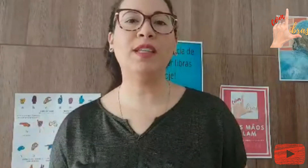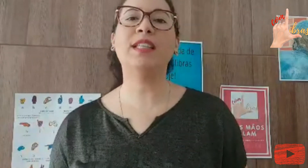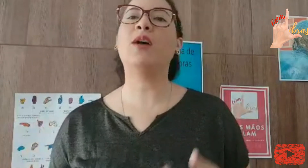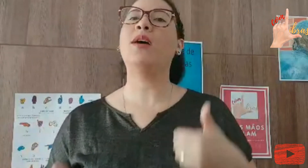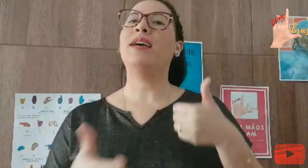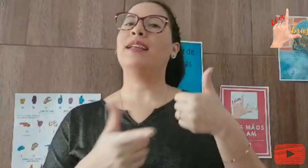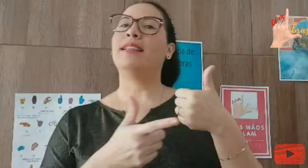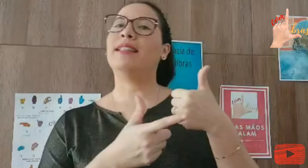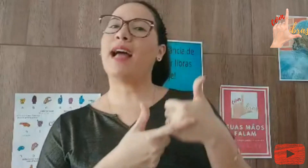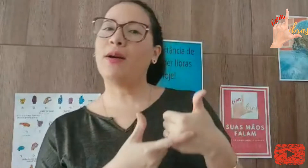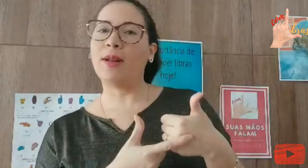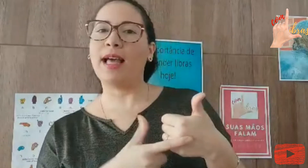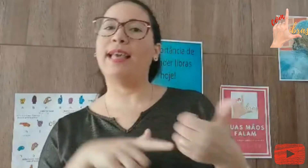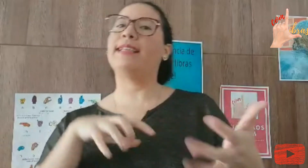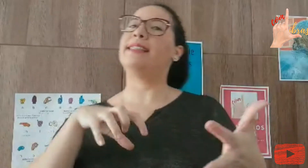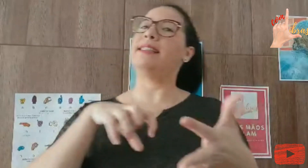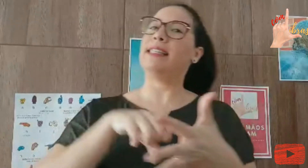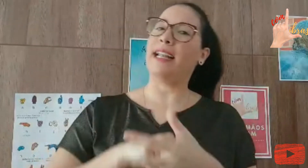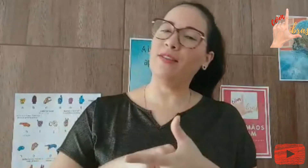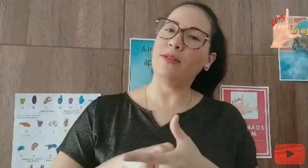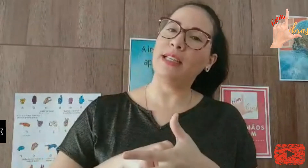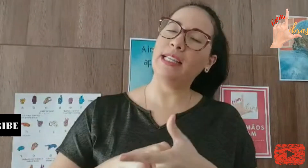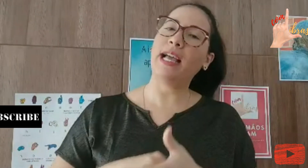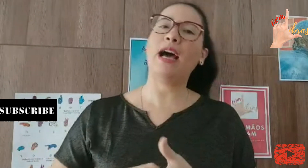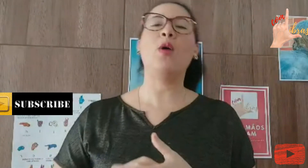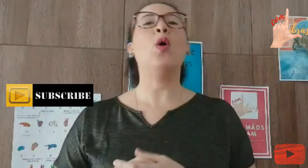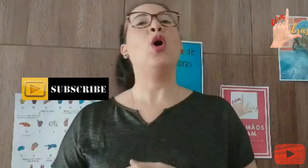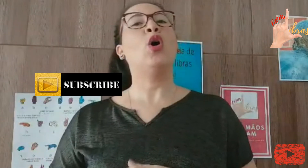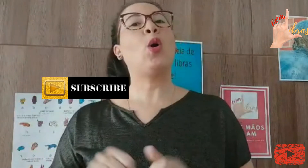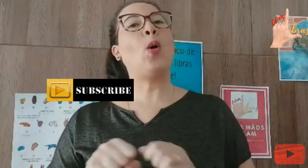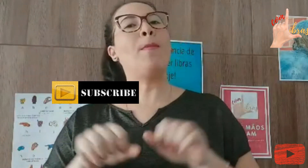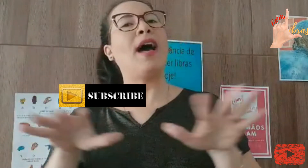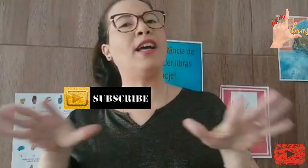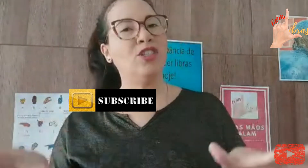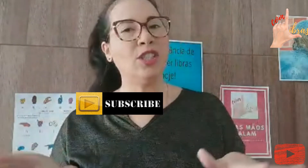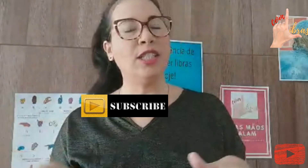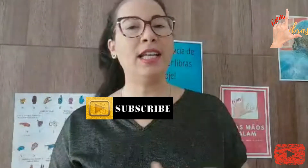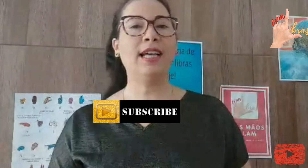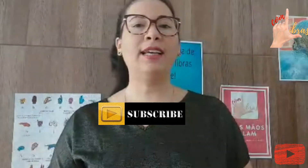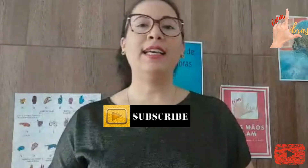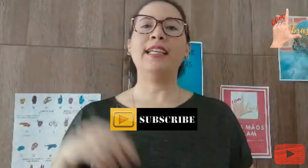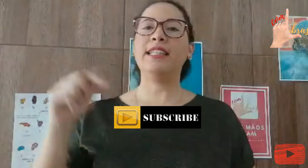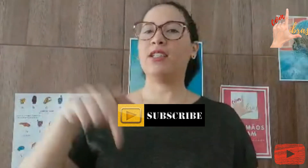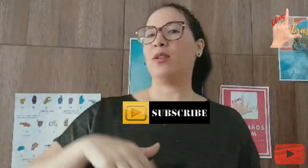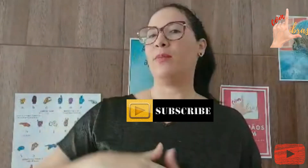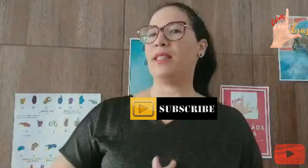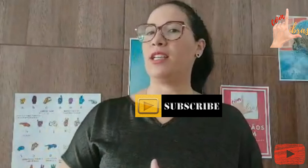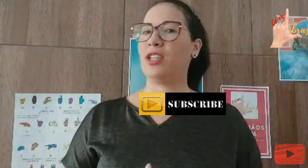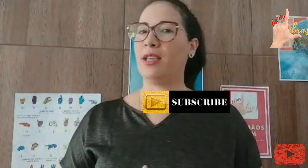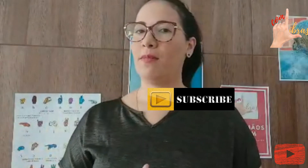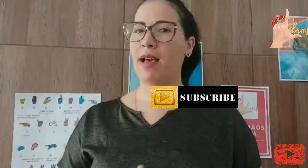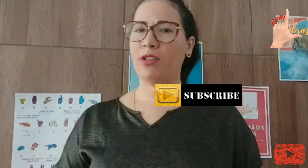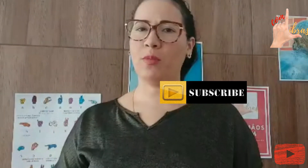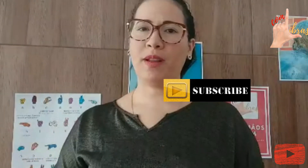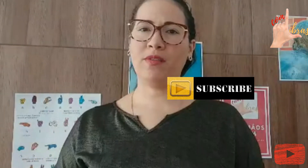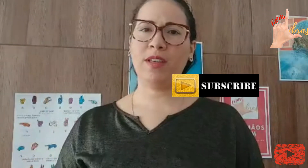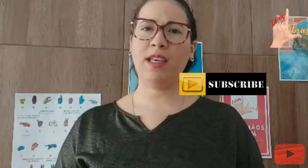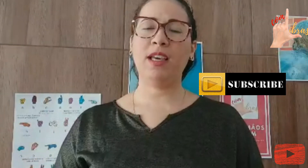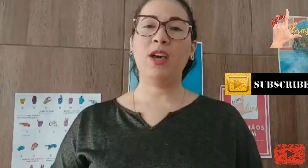vídeo, dá um like, se inscreve no canal, compartilha e deixa sua mensagem aqui embaixo para ver o